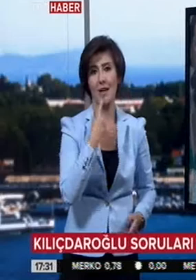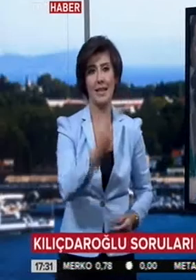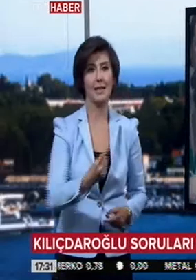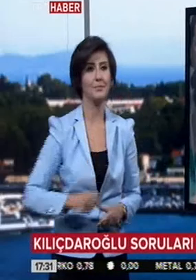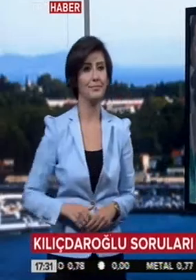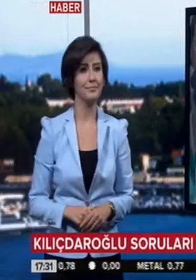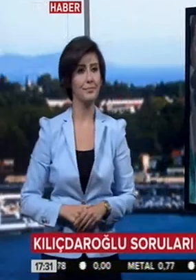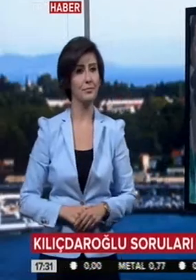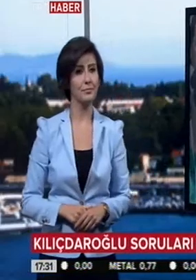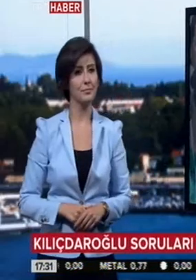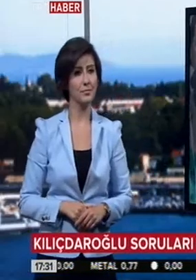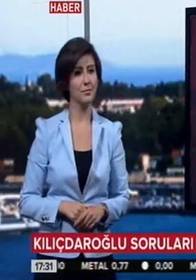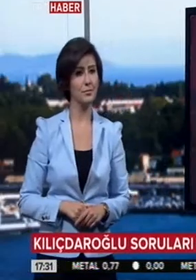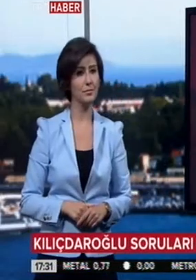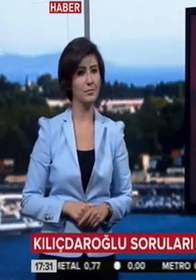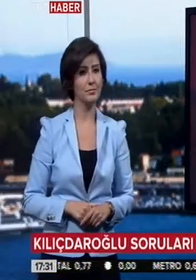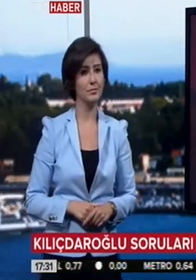dedi.